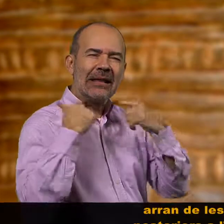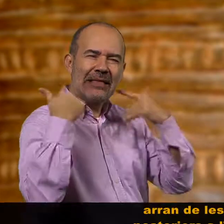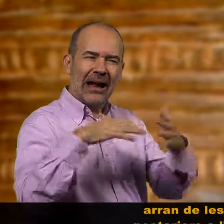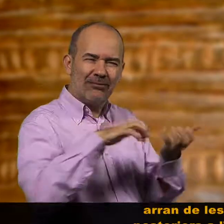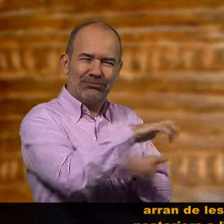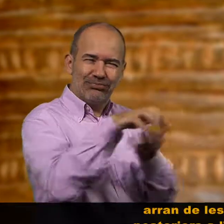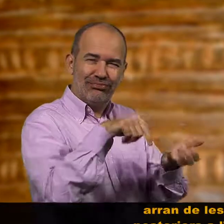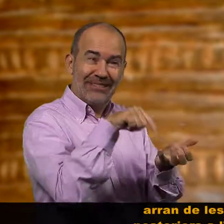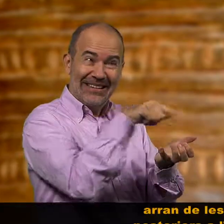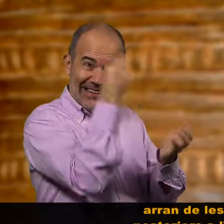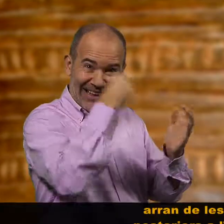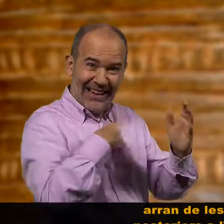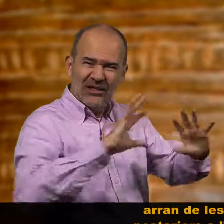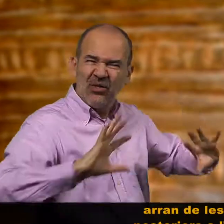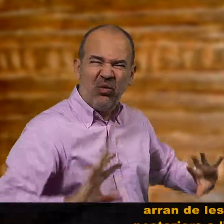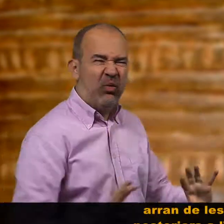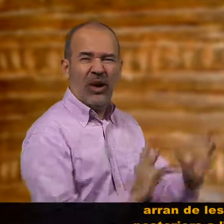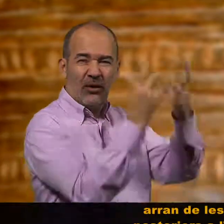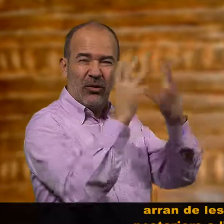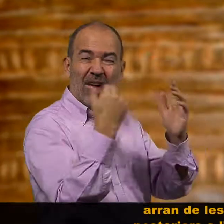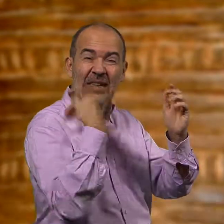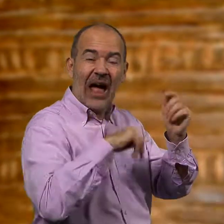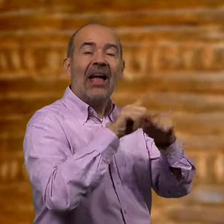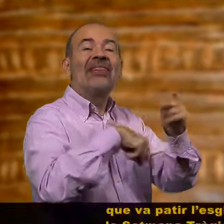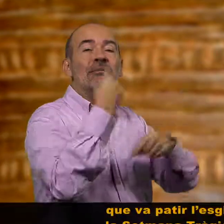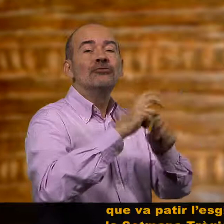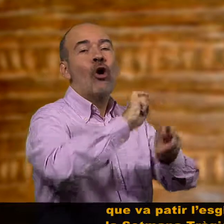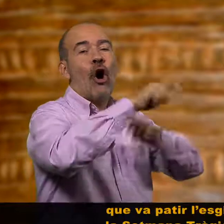Notareu que al nen Jesús li manca el cap i a la Verge un tros del braç dret.